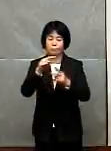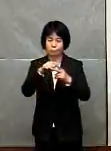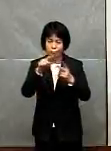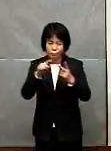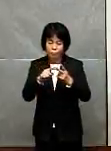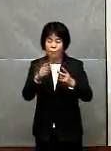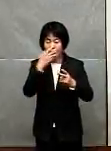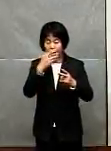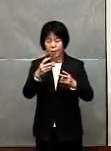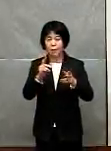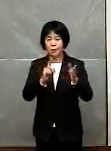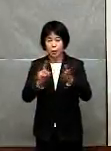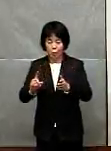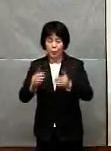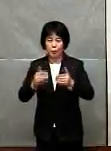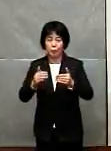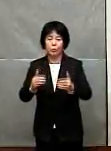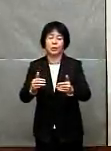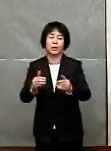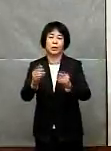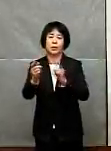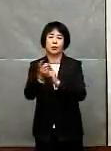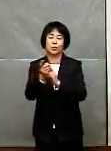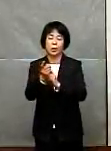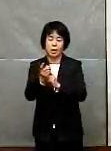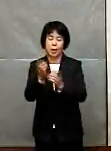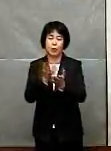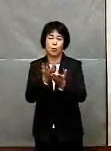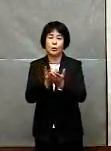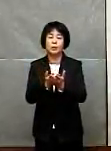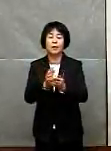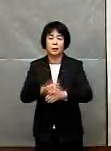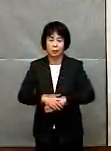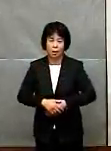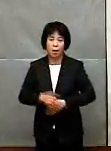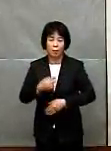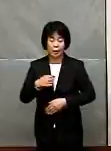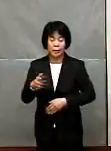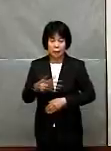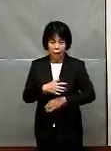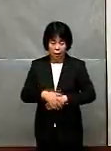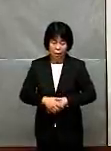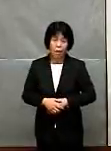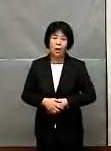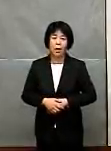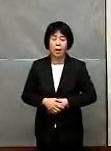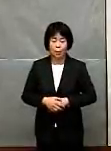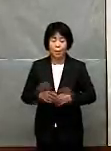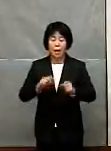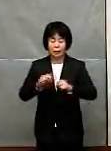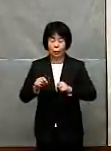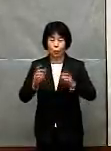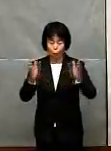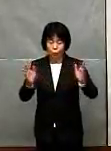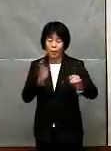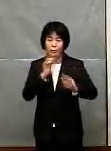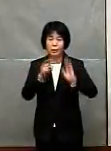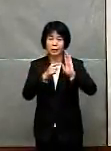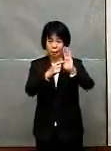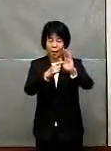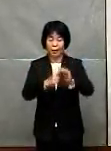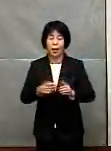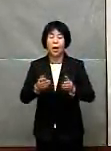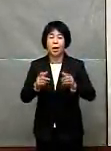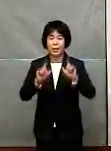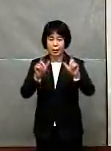線の建設促進について要望してまいりました。私から、地方創生の実現や東